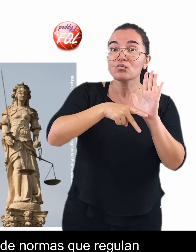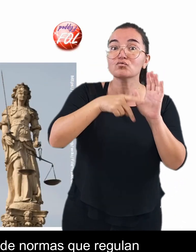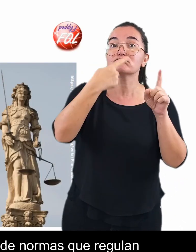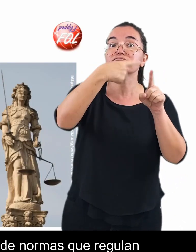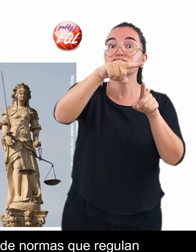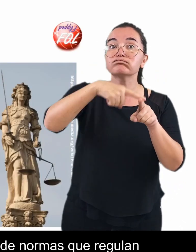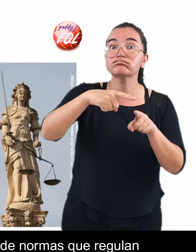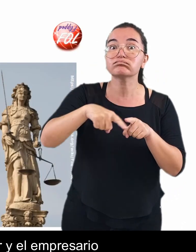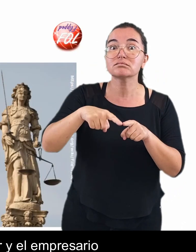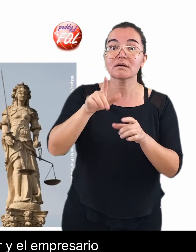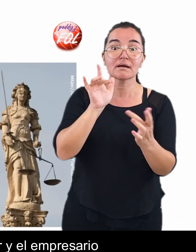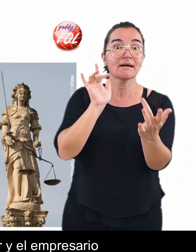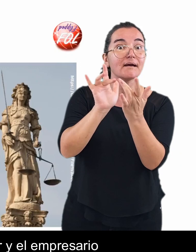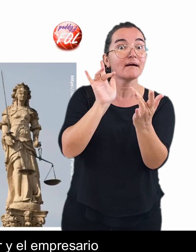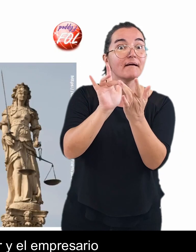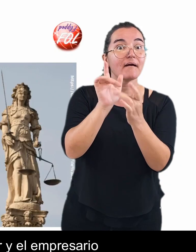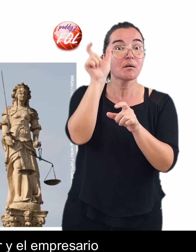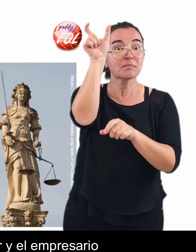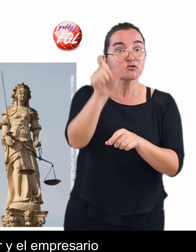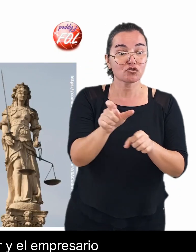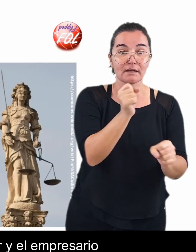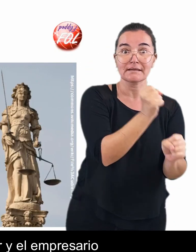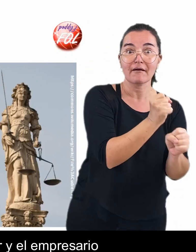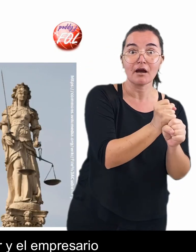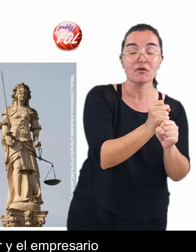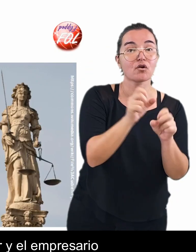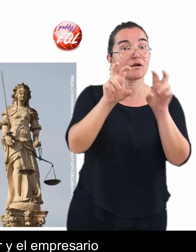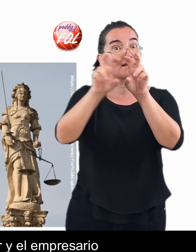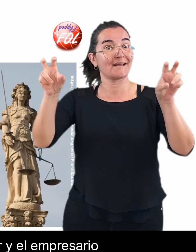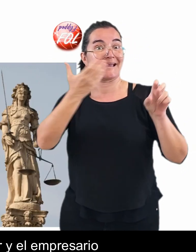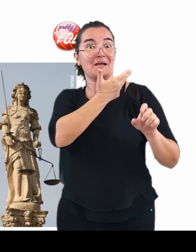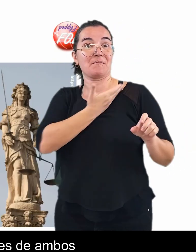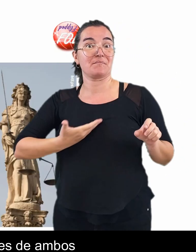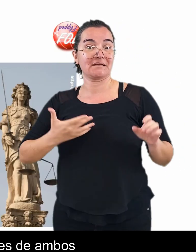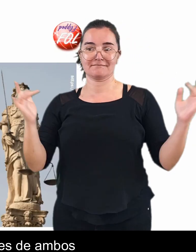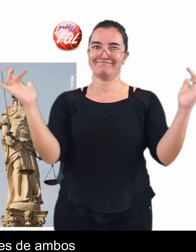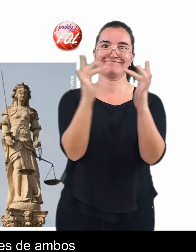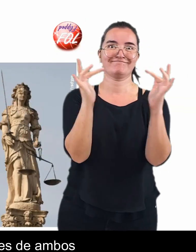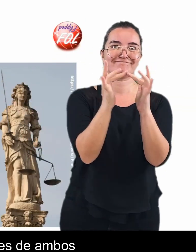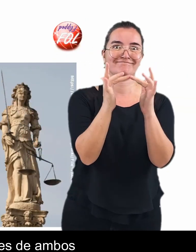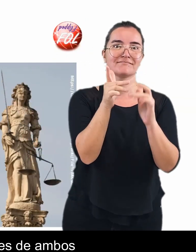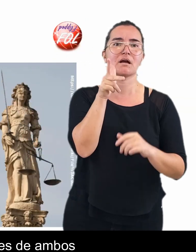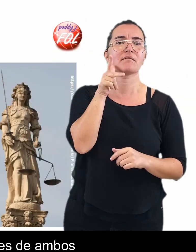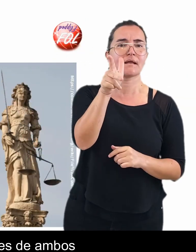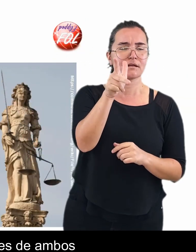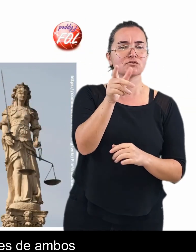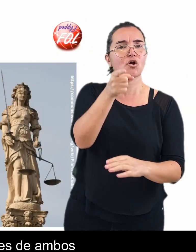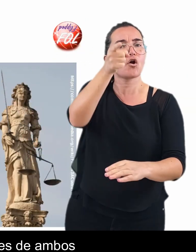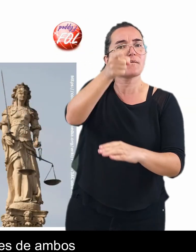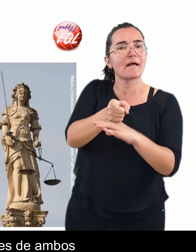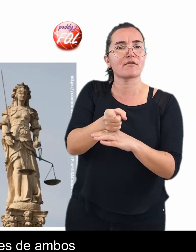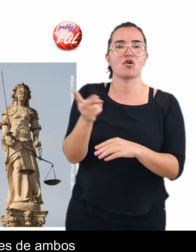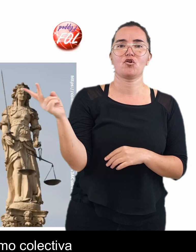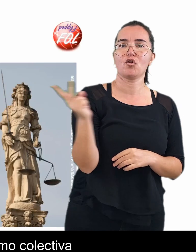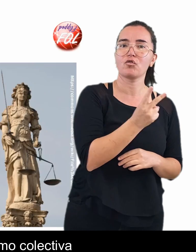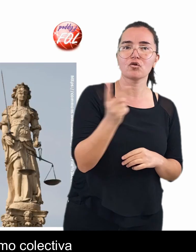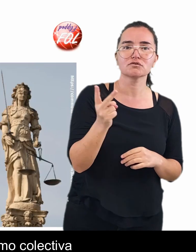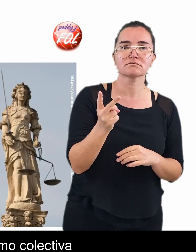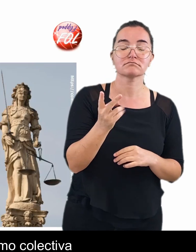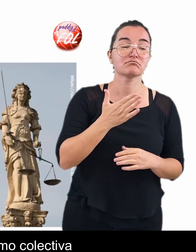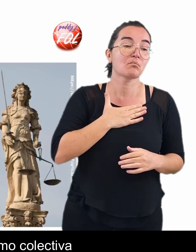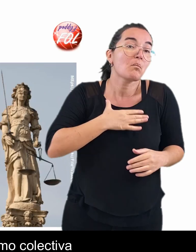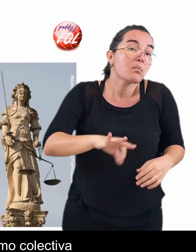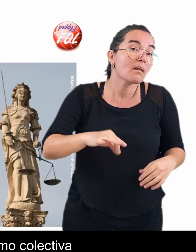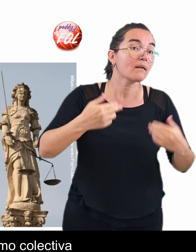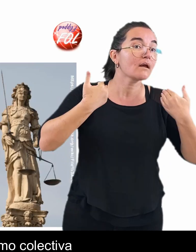de normas que regula las relaciones entre el trabajador y el empresario, fijando los derechos y deberes de ambos, de